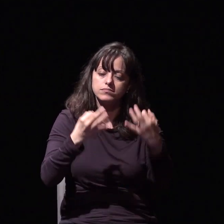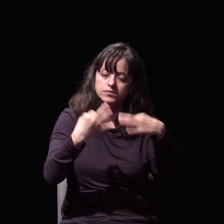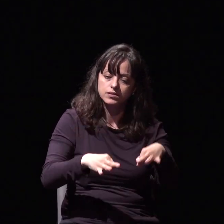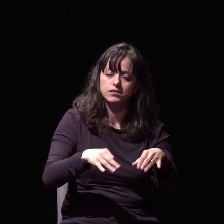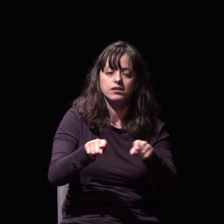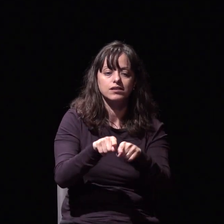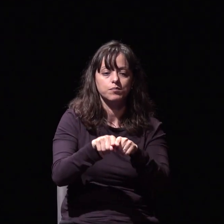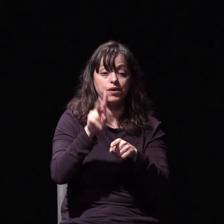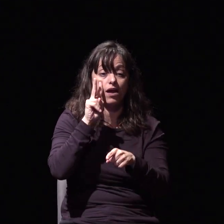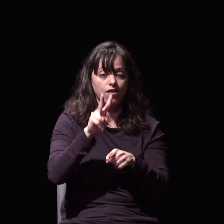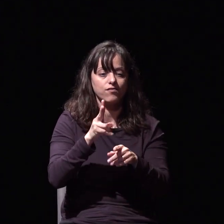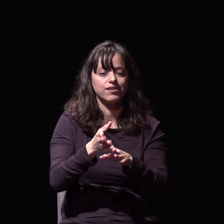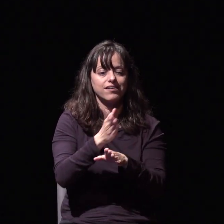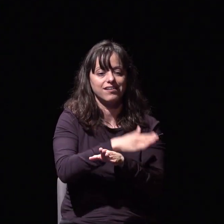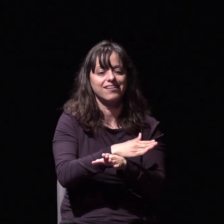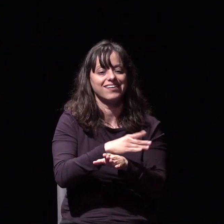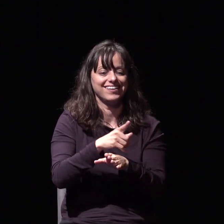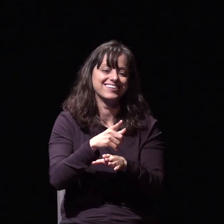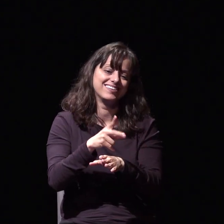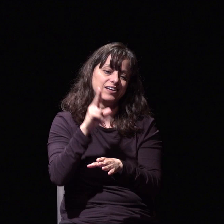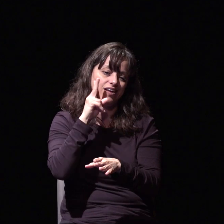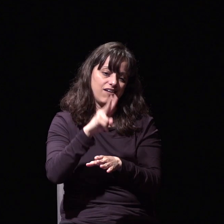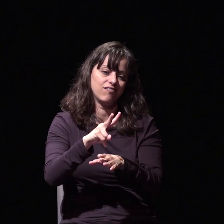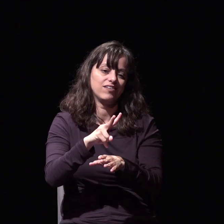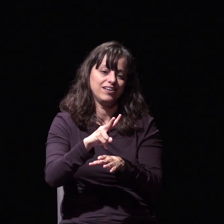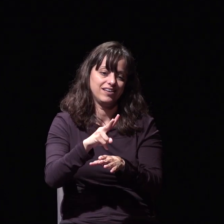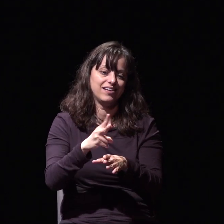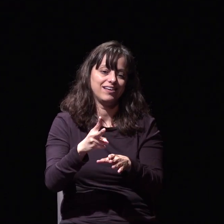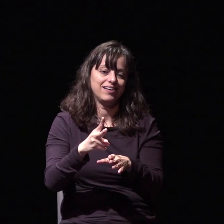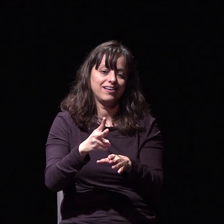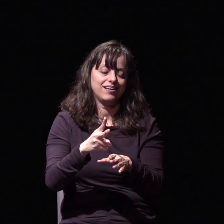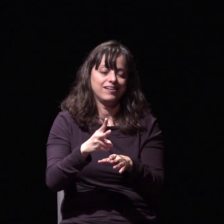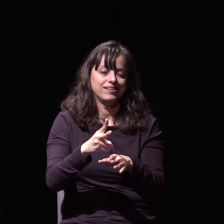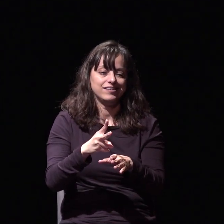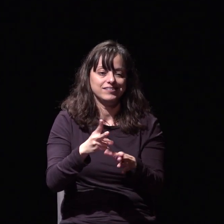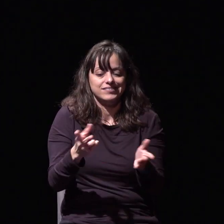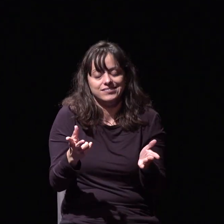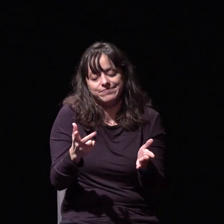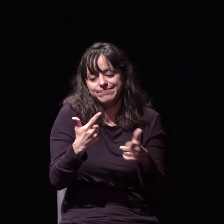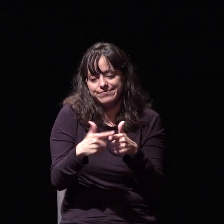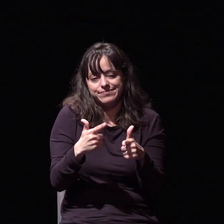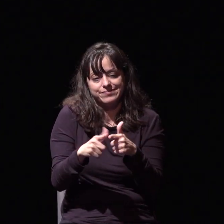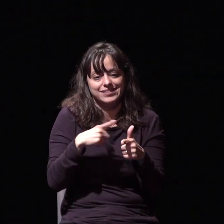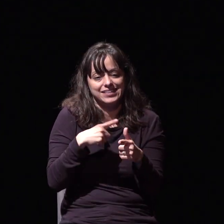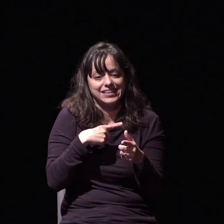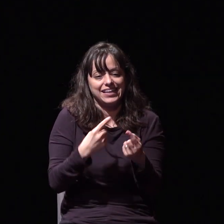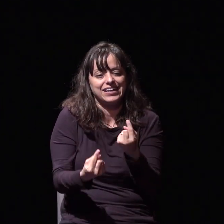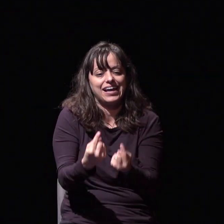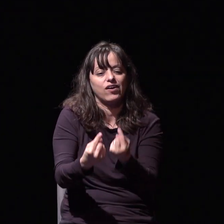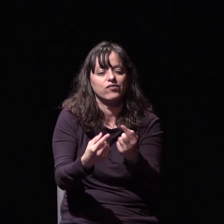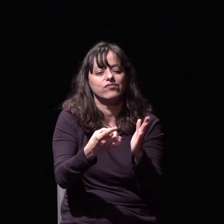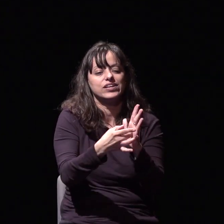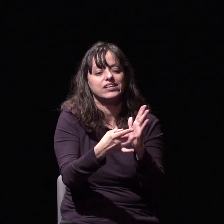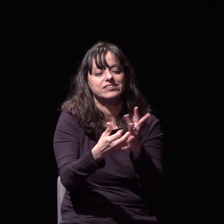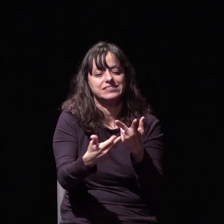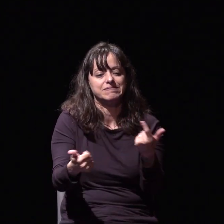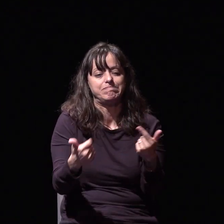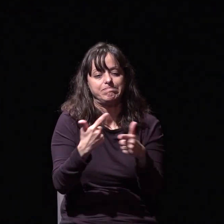lá em cima. É um pouco triste de ver todo coberto de cacos de vidro, mas é compreensível. Apesar